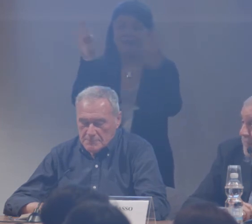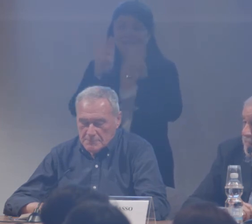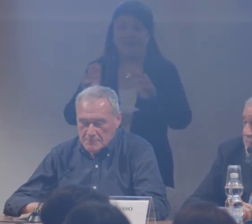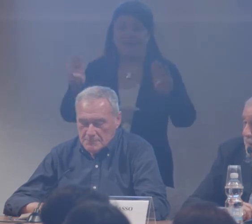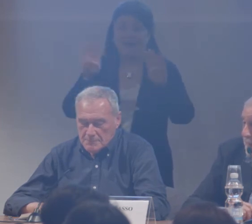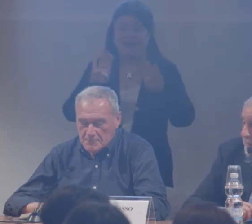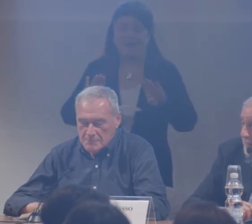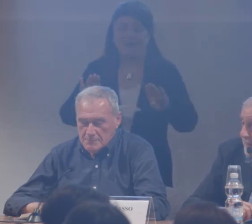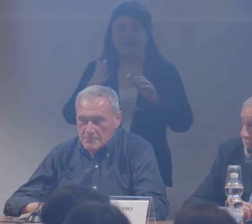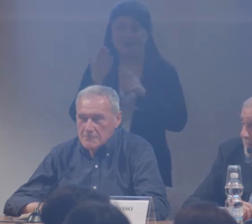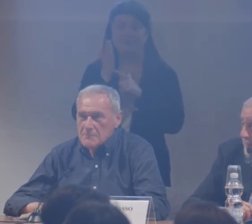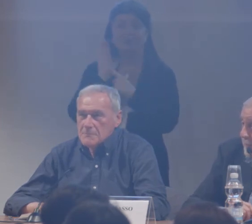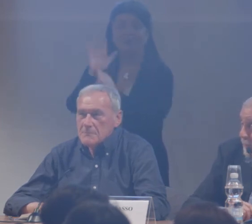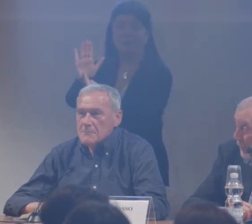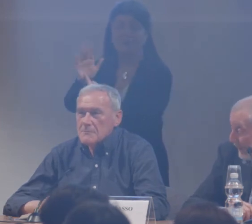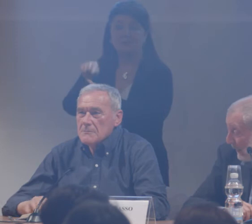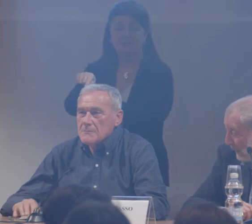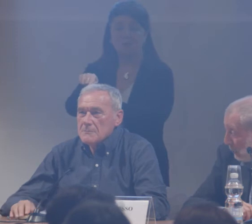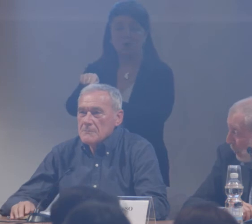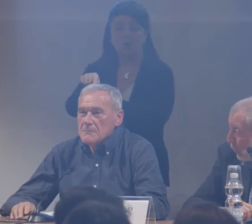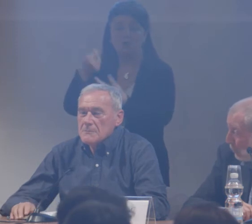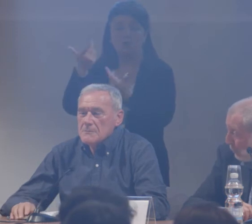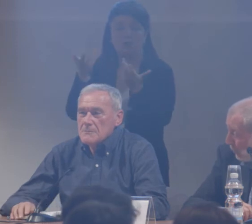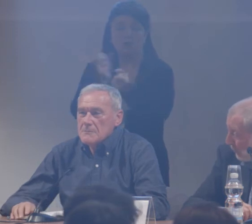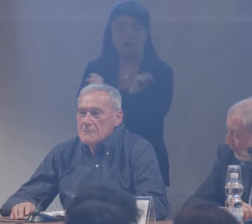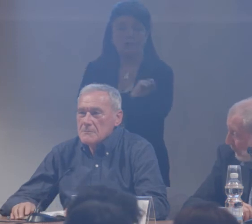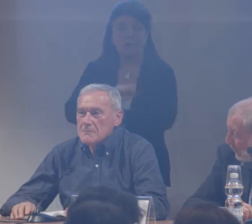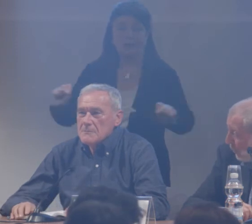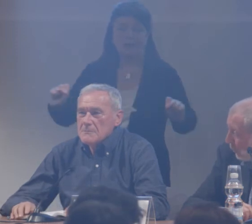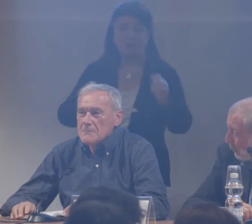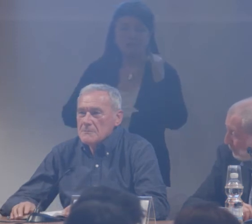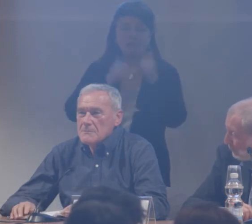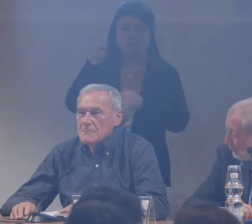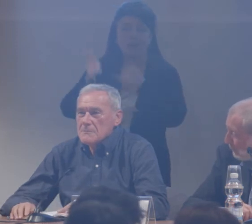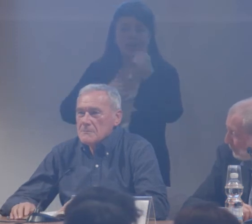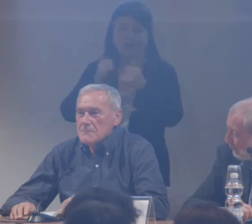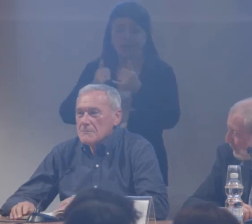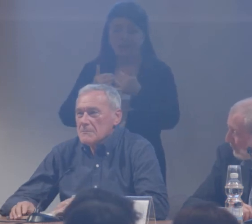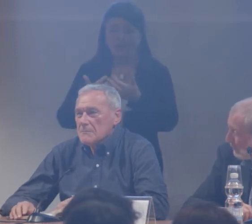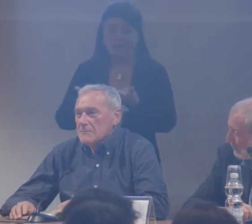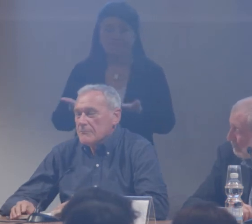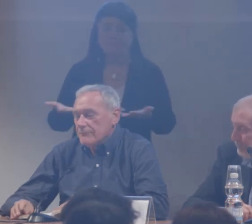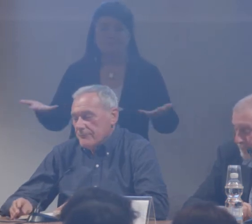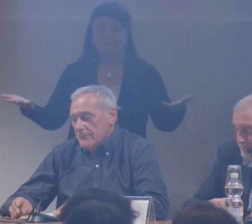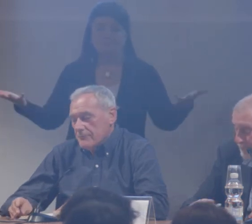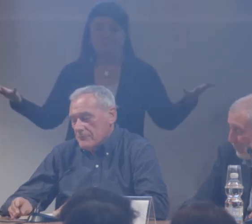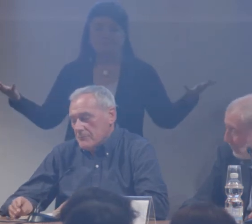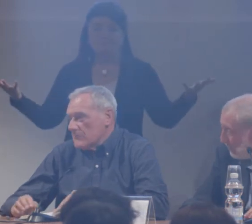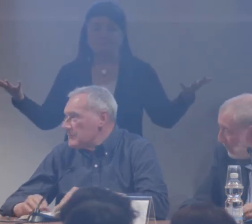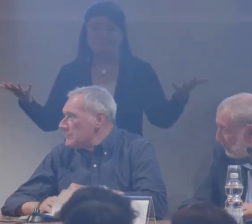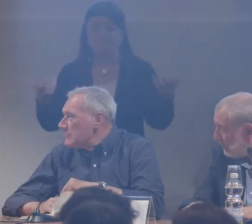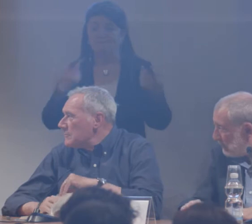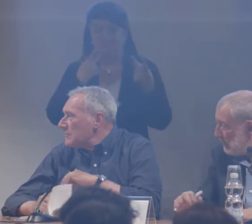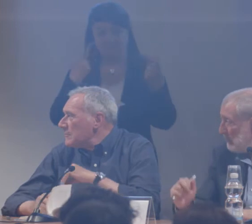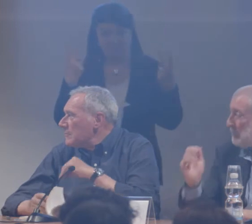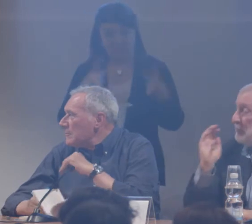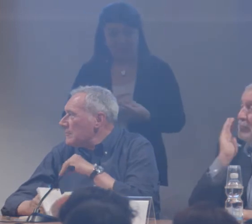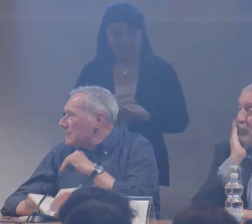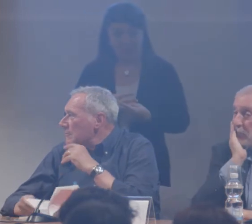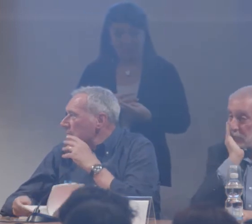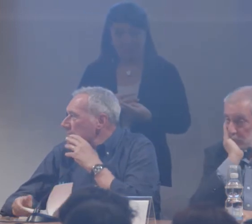tragedia della quale si è forse resa un po' complice, o no? Ma assolutamente, nel senso che, lo dicevo